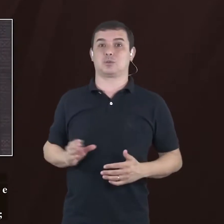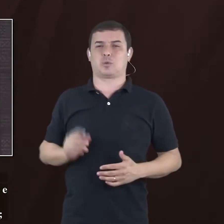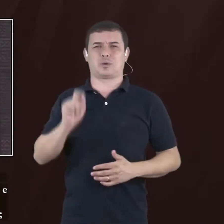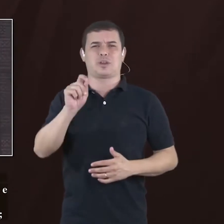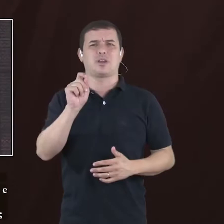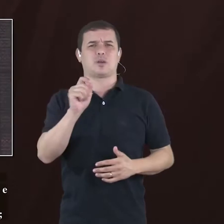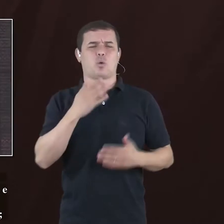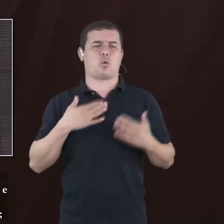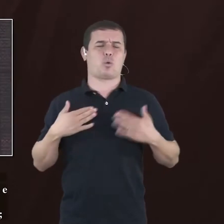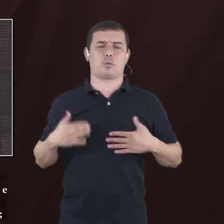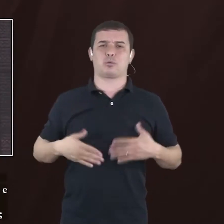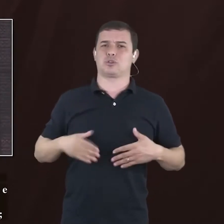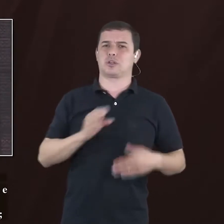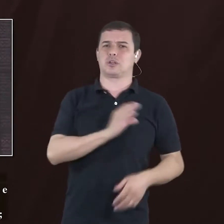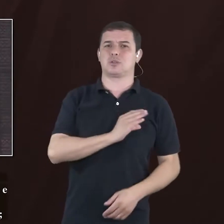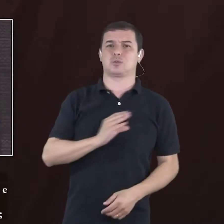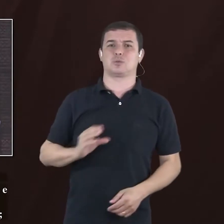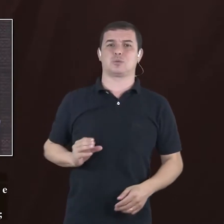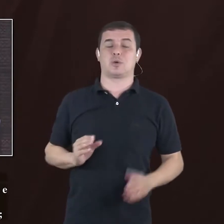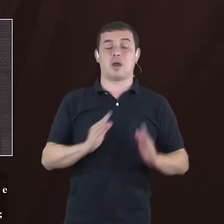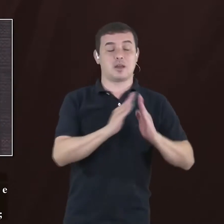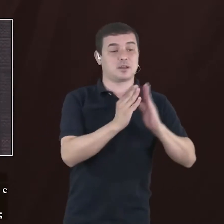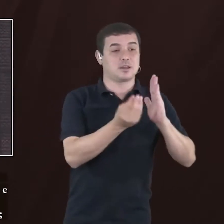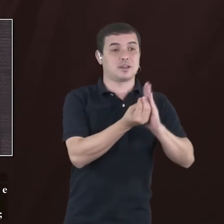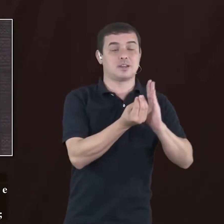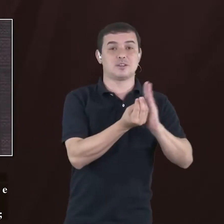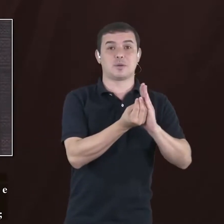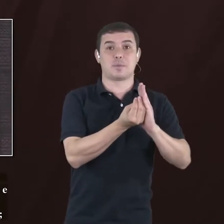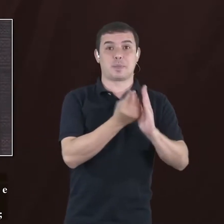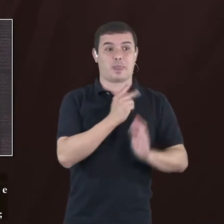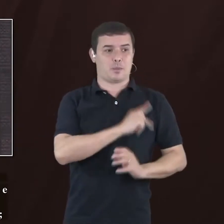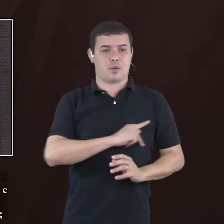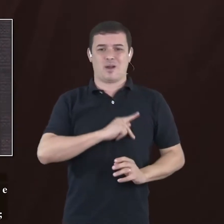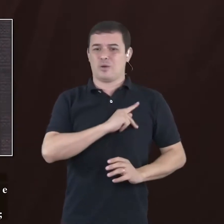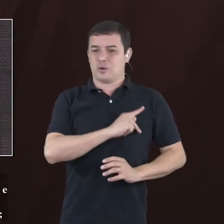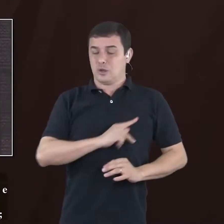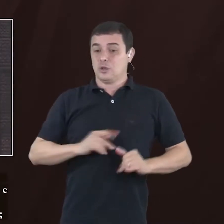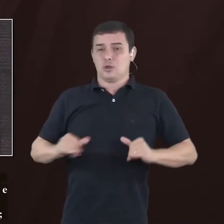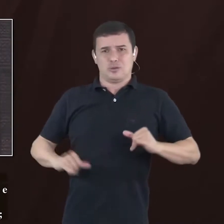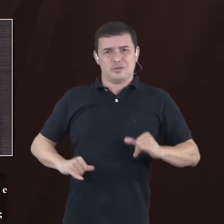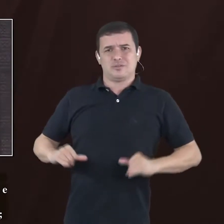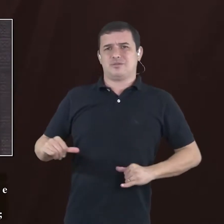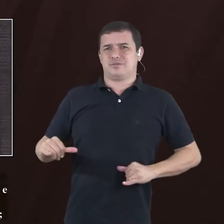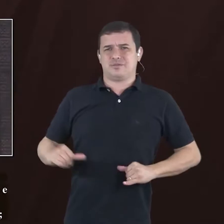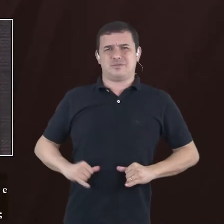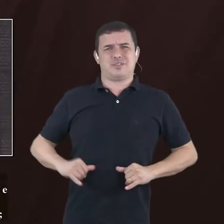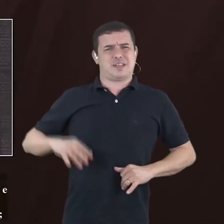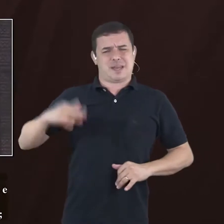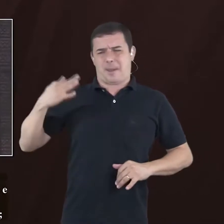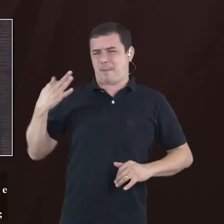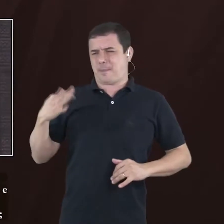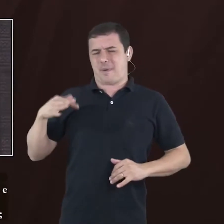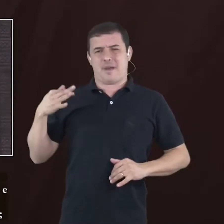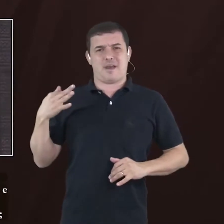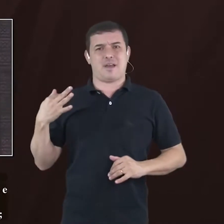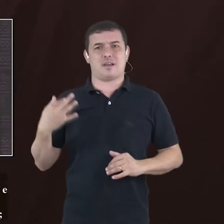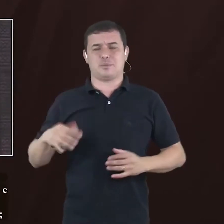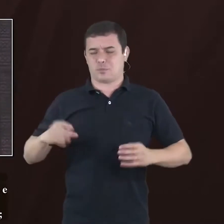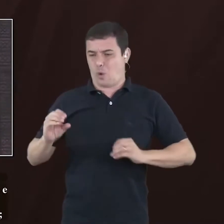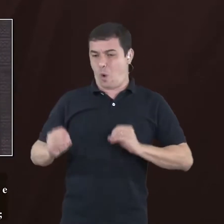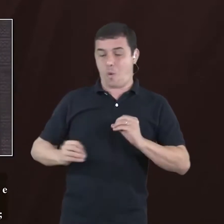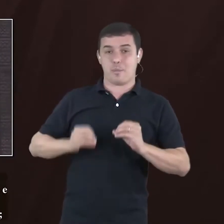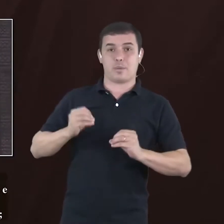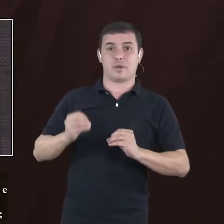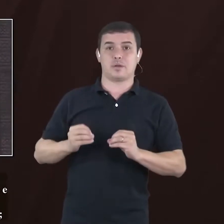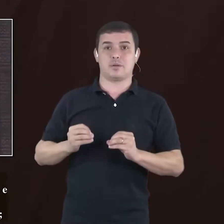irmãos, Paulo, ele sofria, na verdade, preenchendo o que falta para a edificação do corpo de